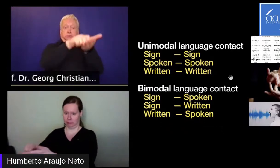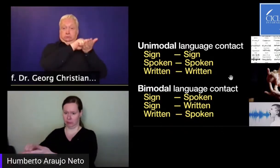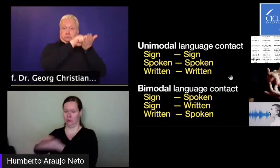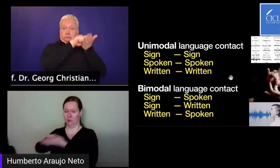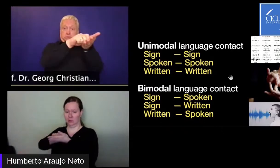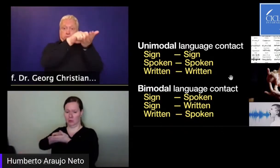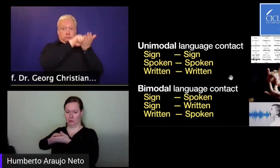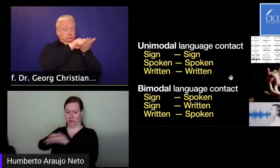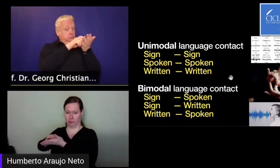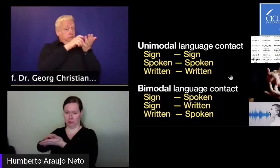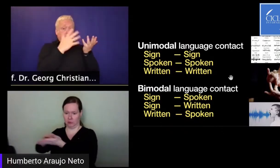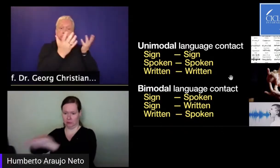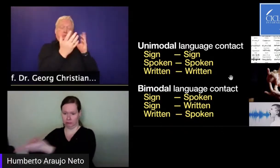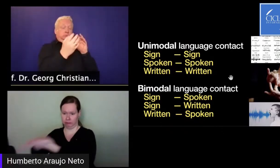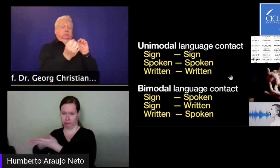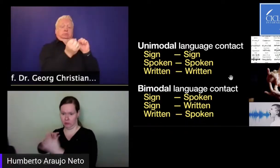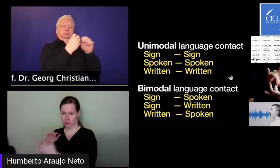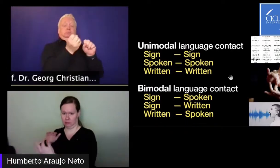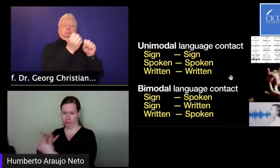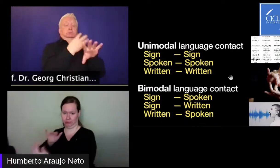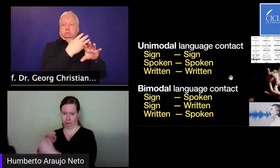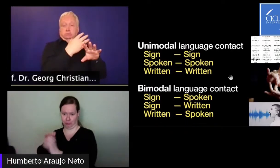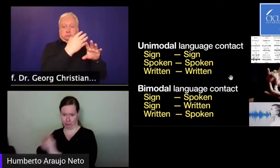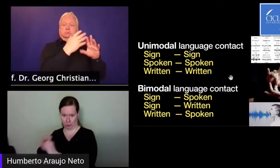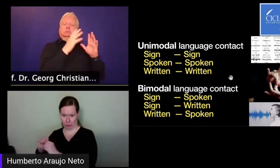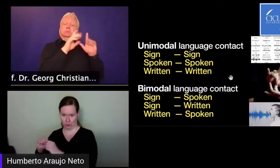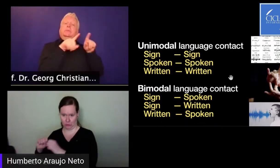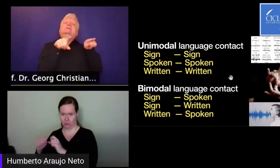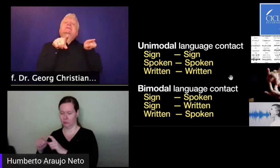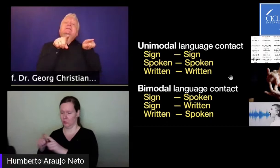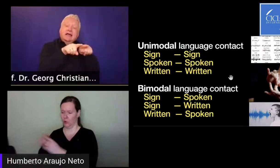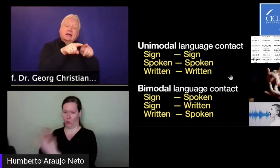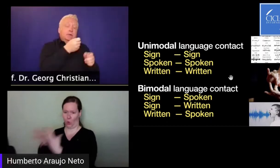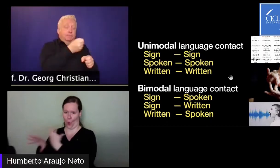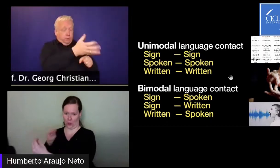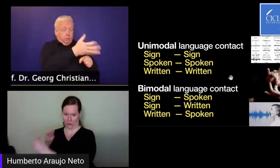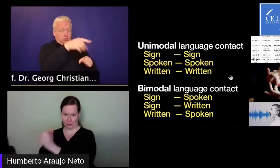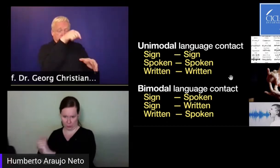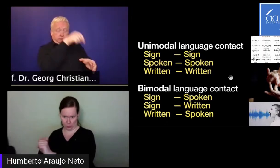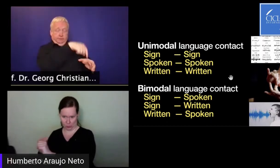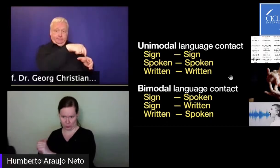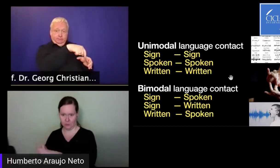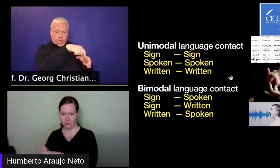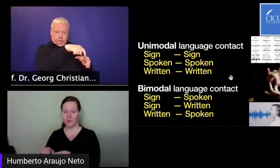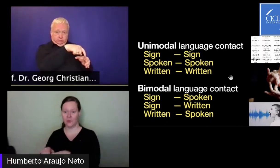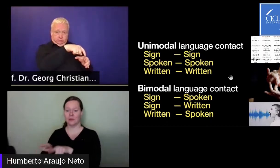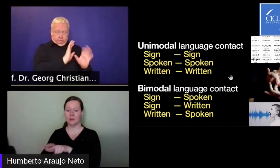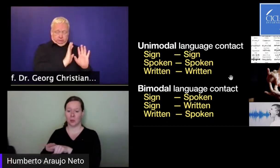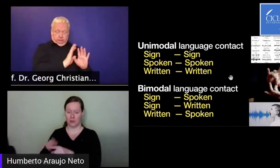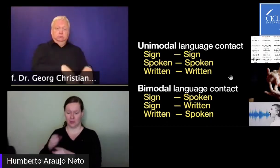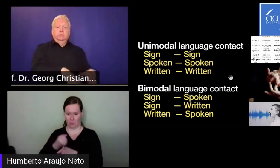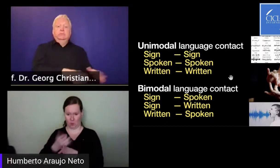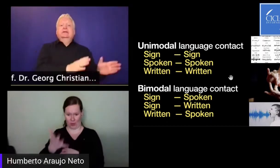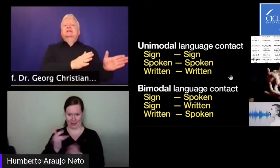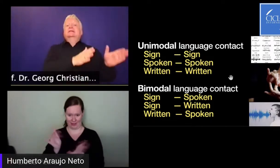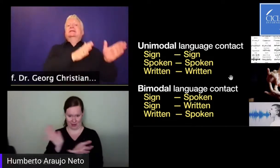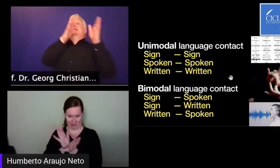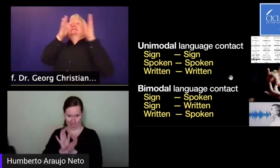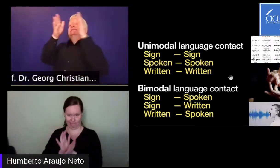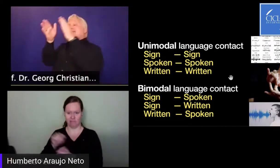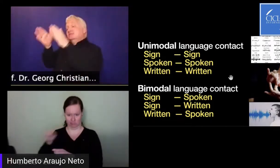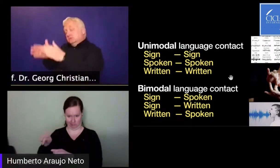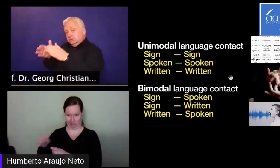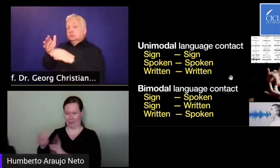vai exercer influência, tanto metodológica quanto no desenvolvimento desse estudo, certo?